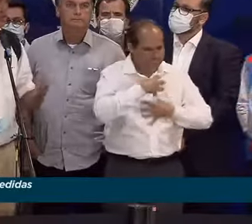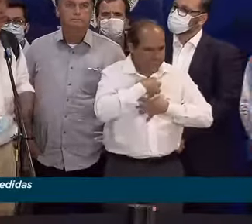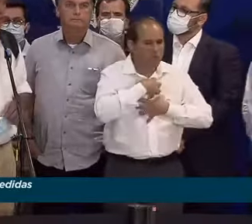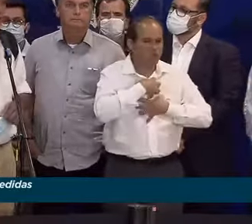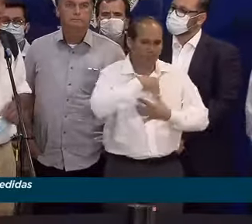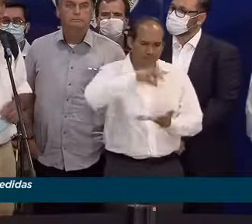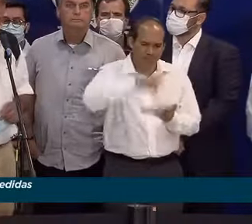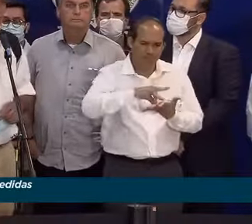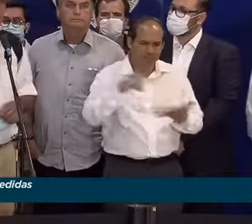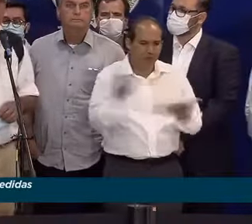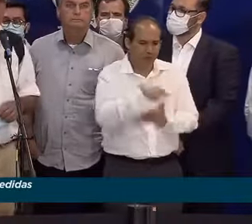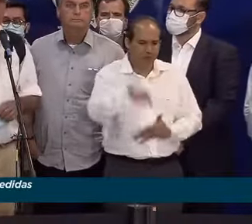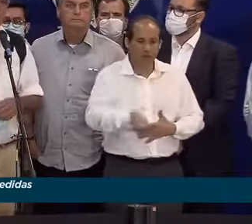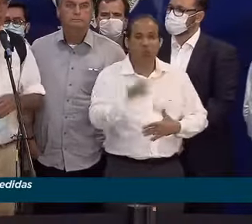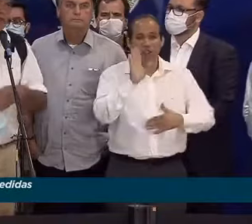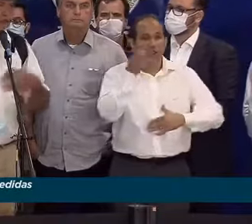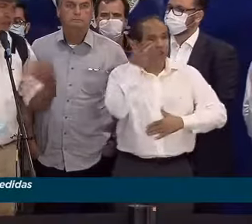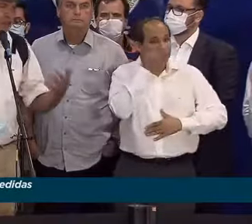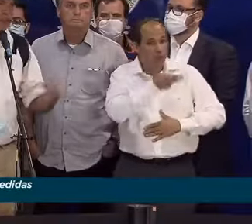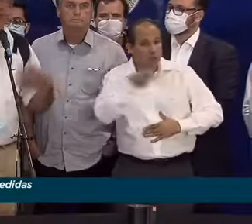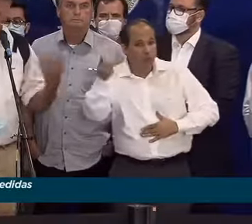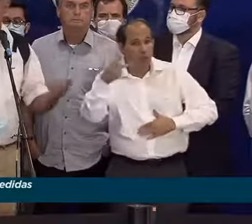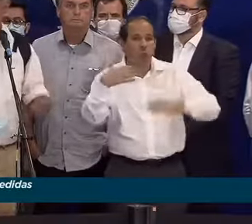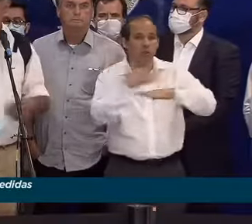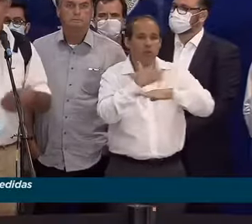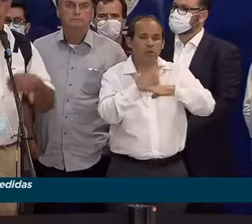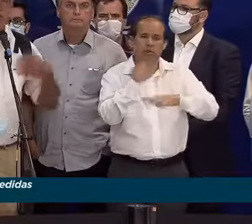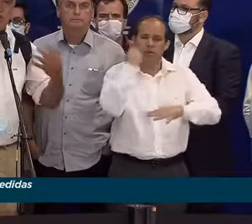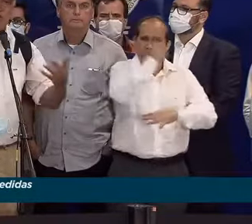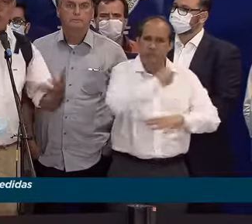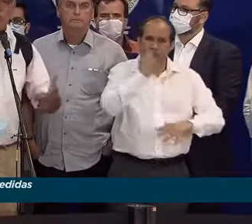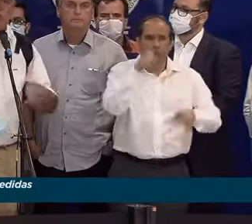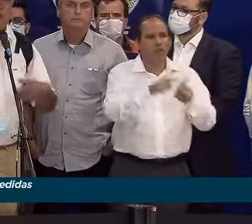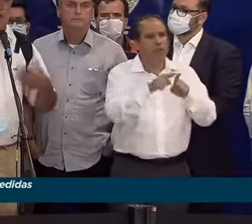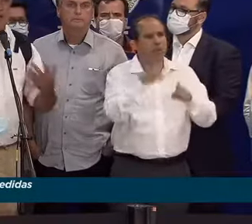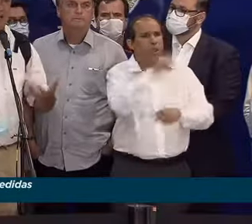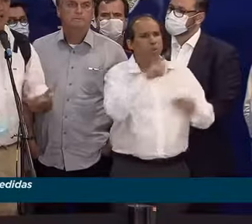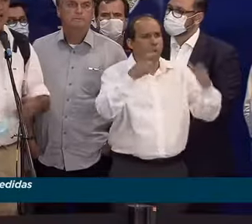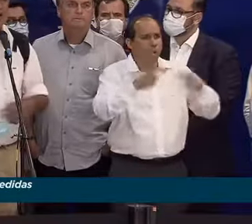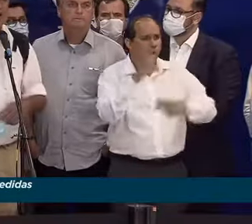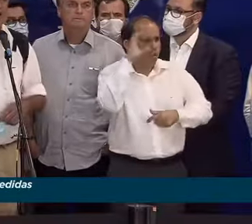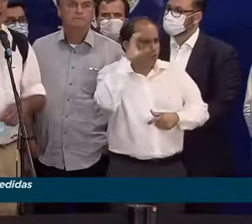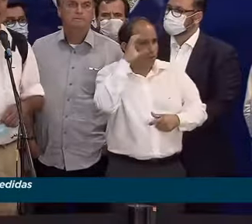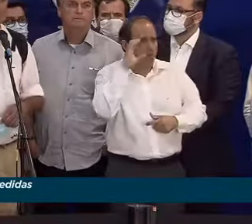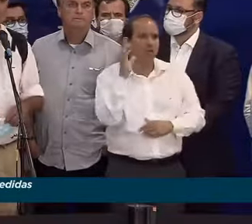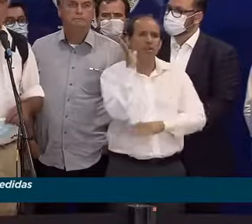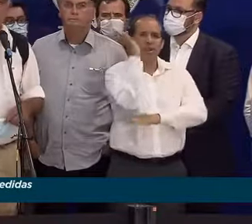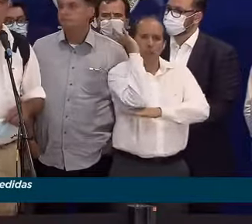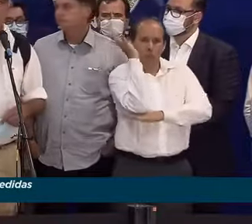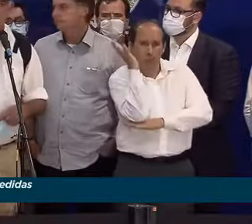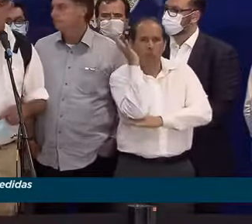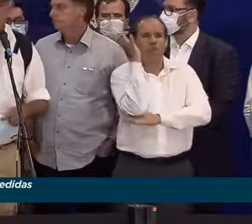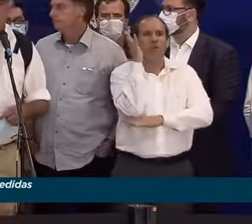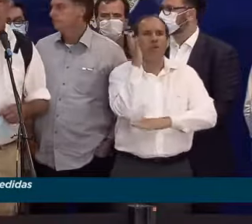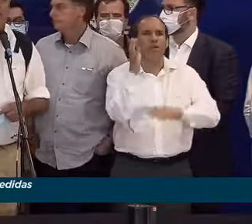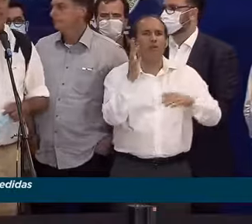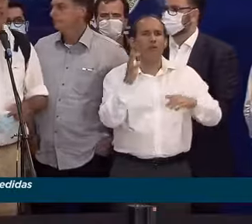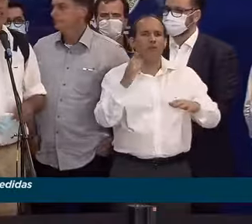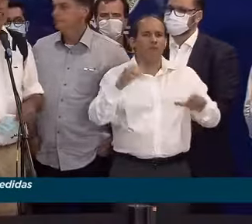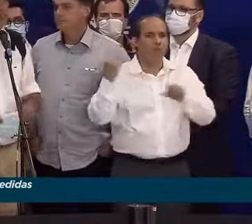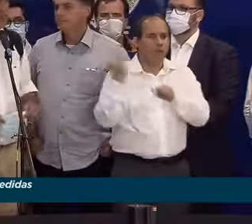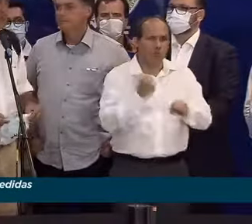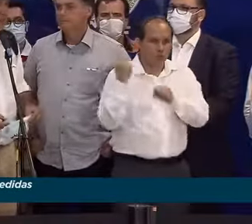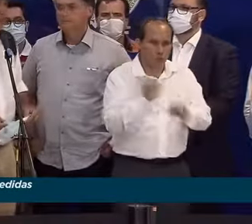visitou o município de Sena Madureira. Nós temos outros municípios, como Cruzeiro do Sul, Tarauacá, que estão, Feijó, que